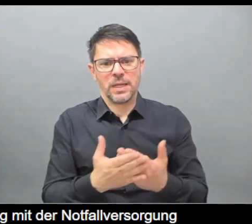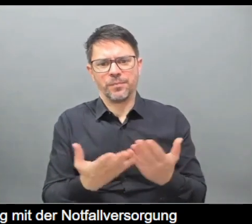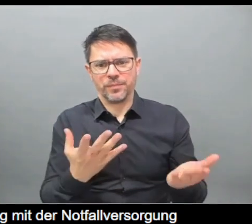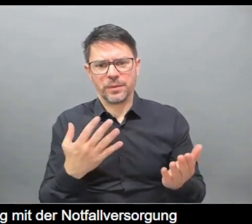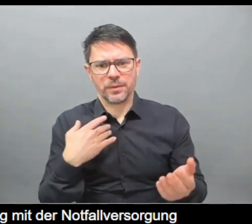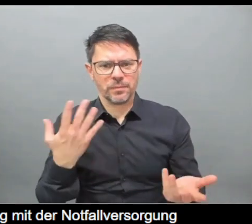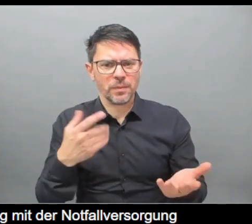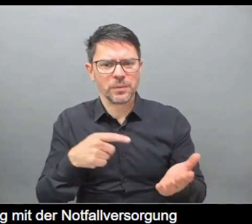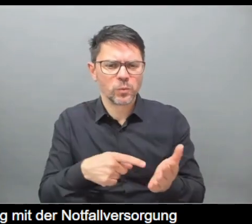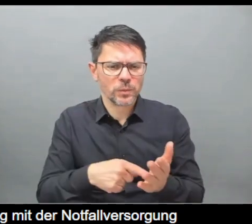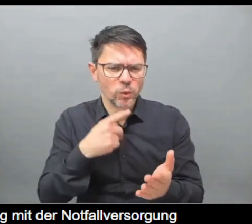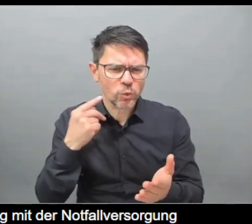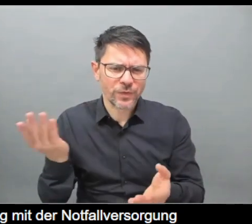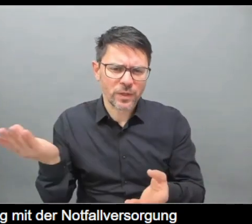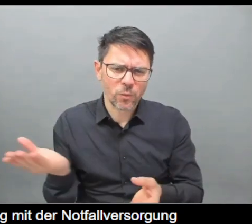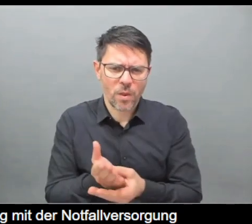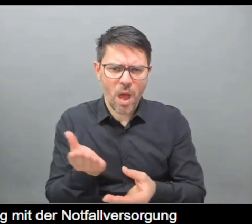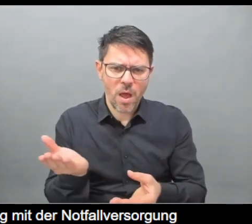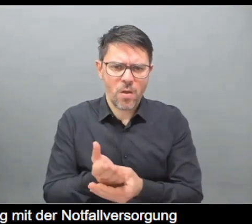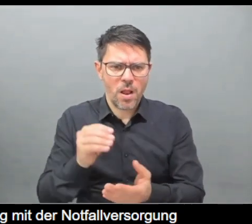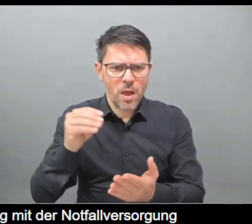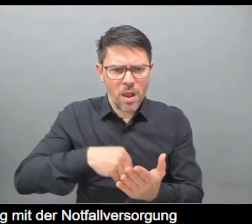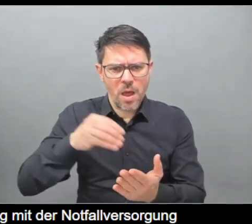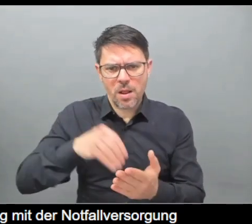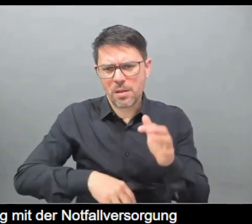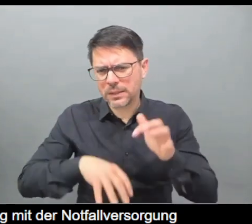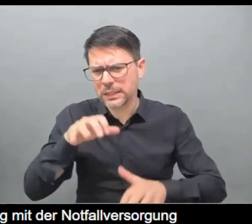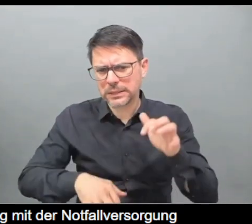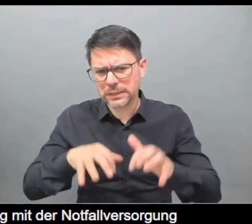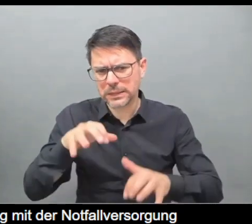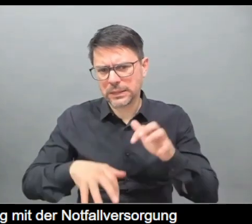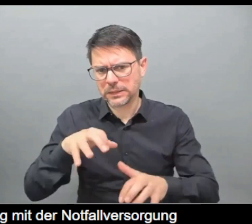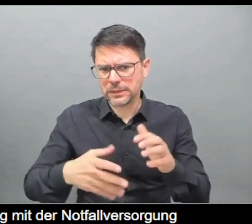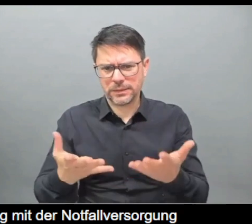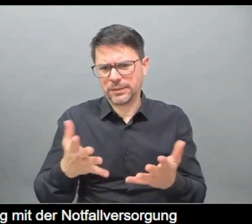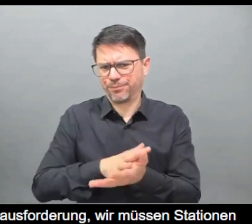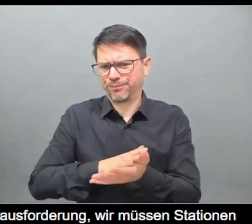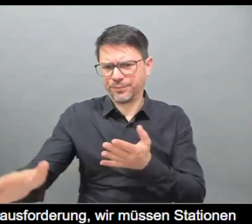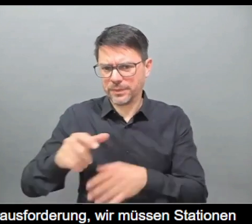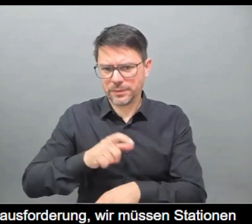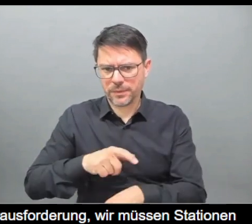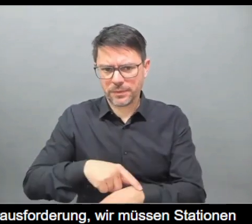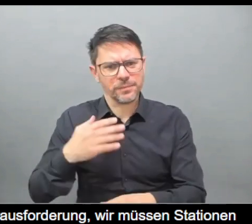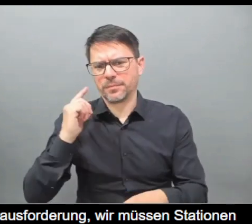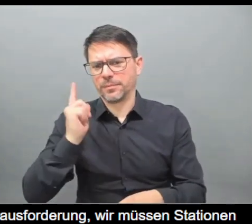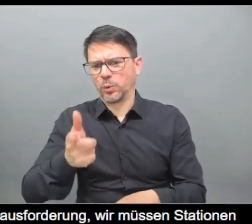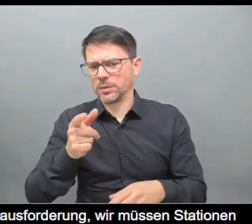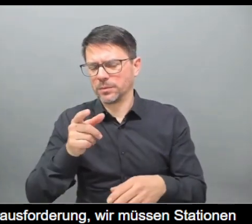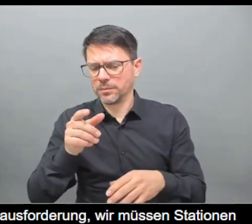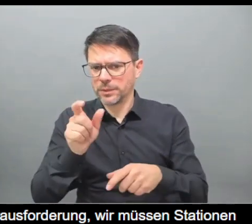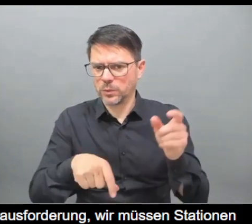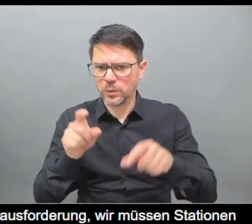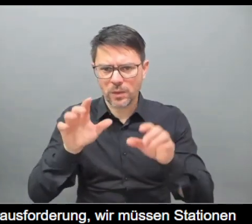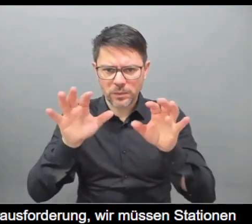Personalqualifikationsvorgabe, die natürlich gerade in Zeiten von Fachkräftemangel es besonders schwierig macht, weil eine